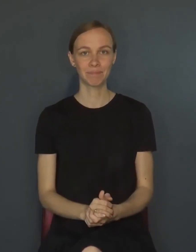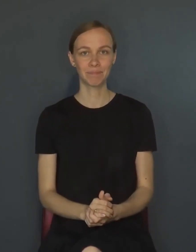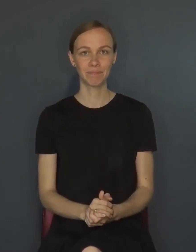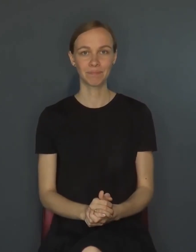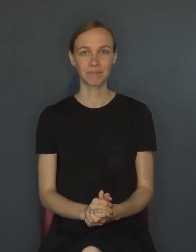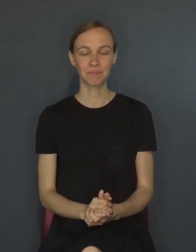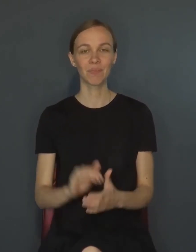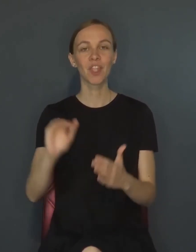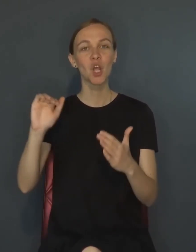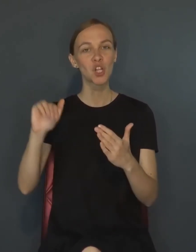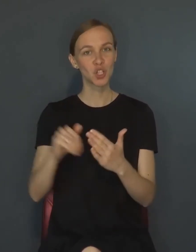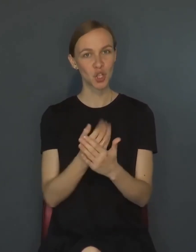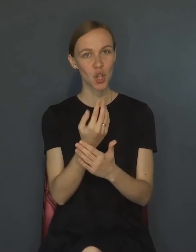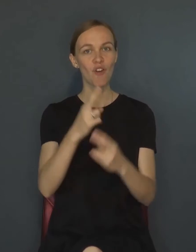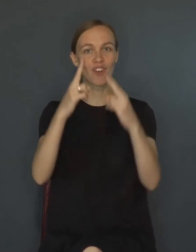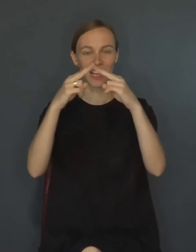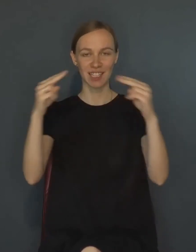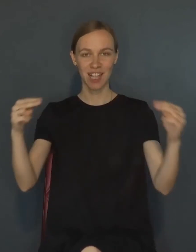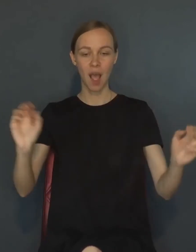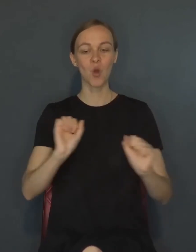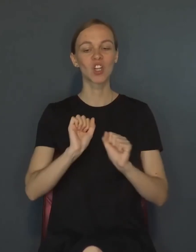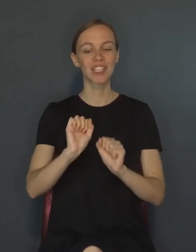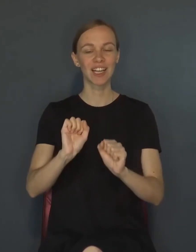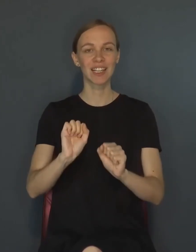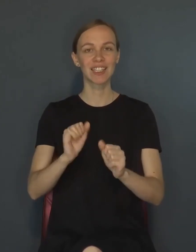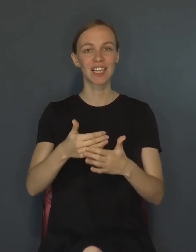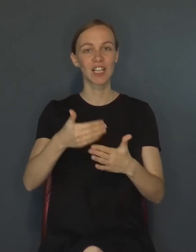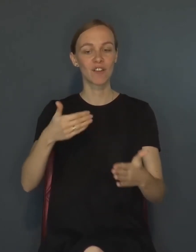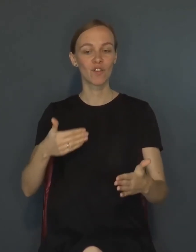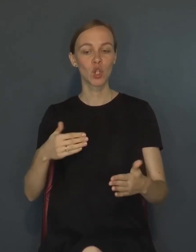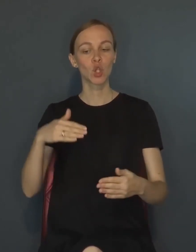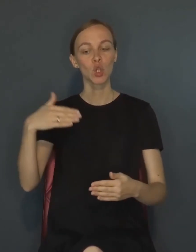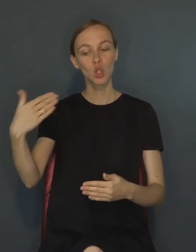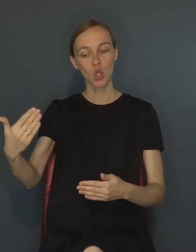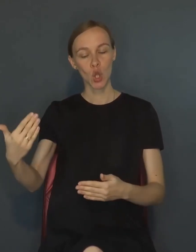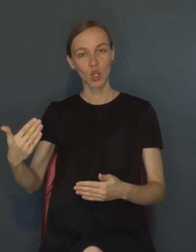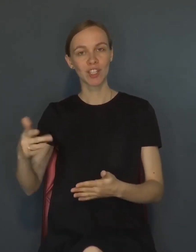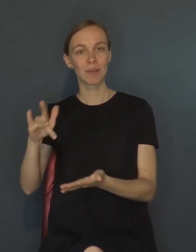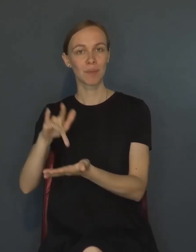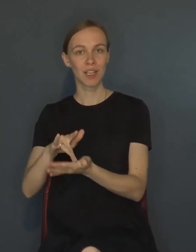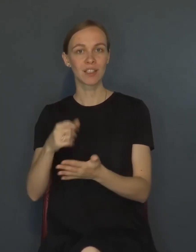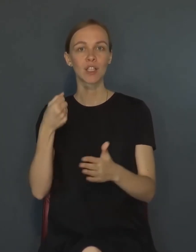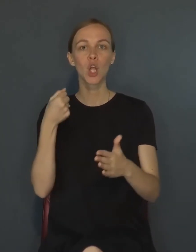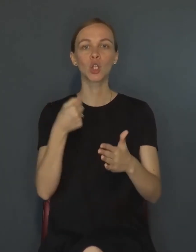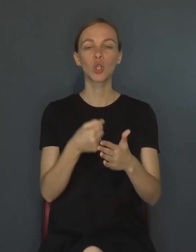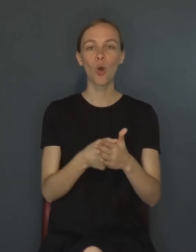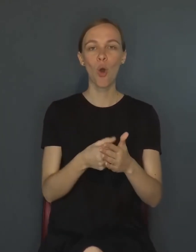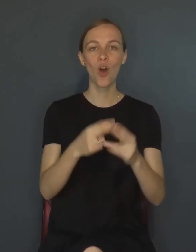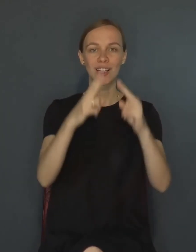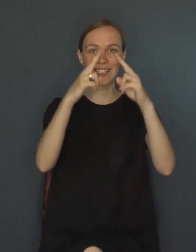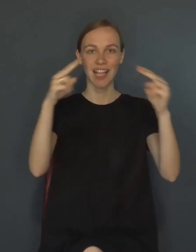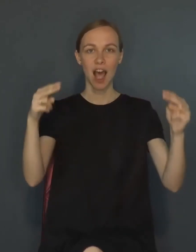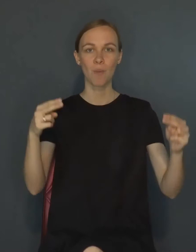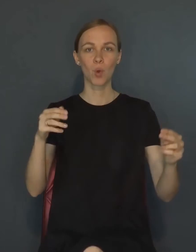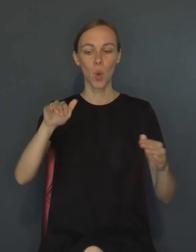Новий замок захистили від сторони міста до замку глибоким ровом, який за